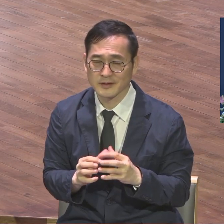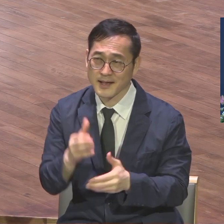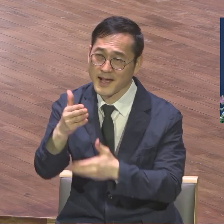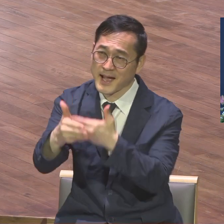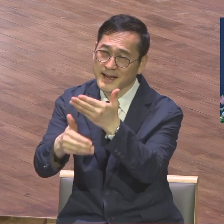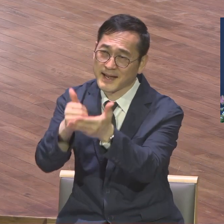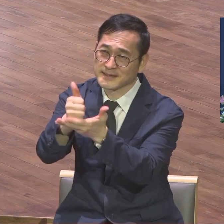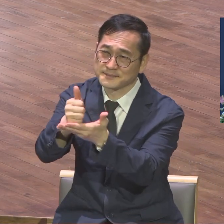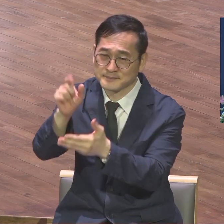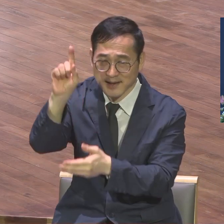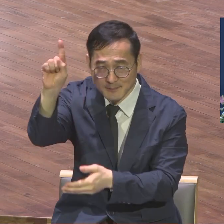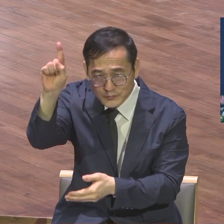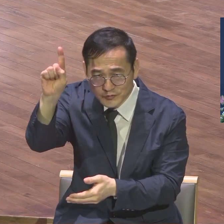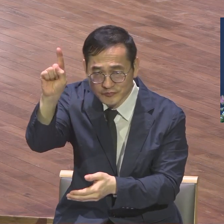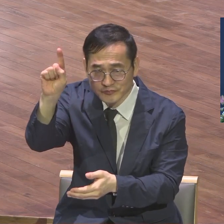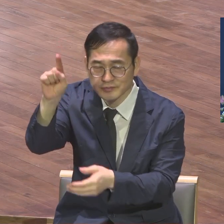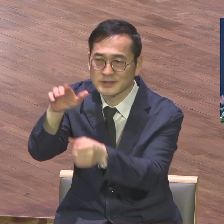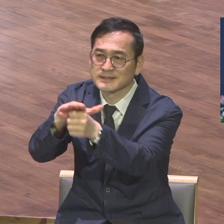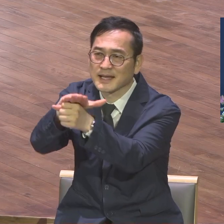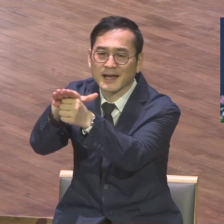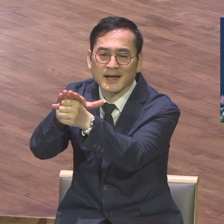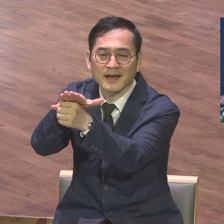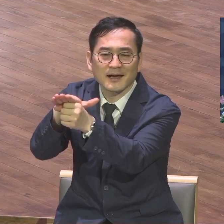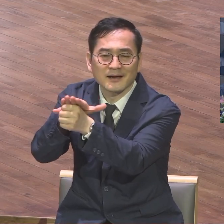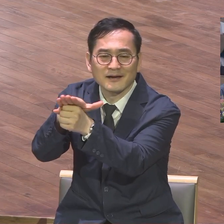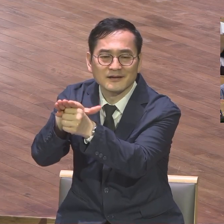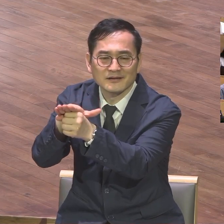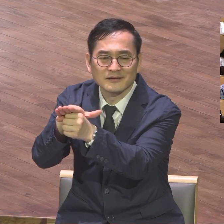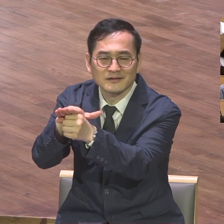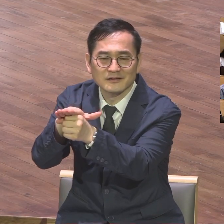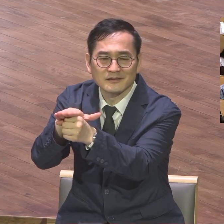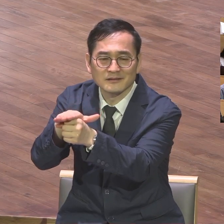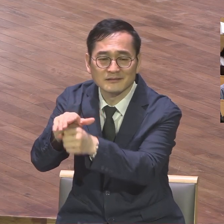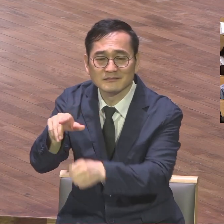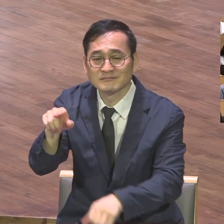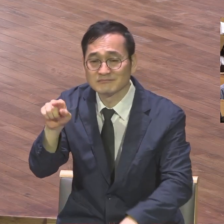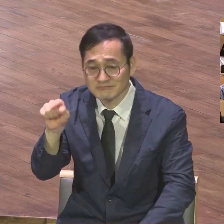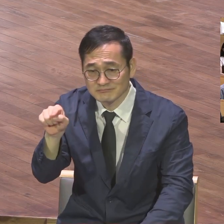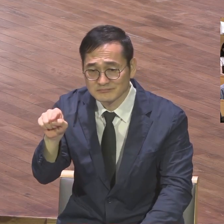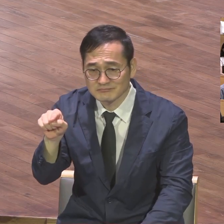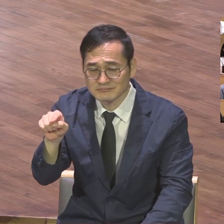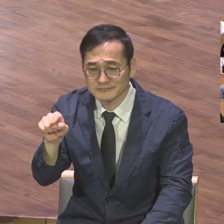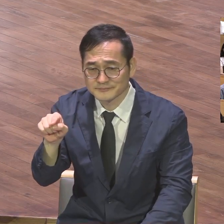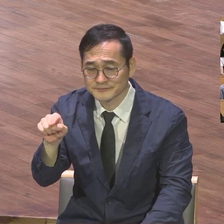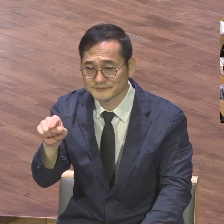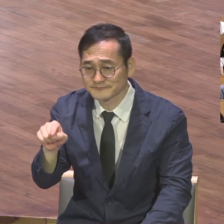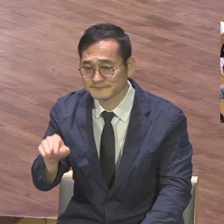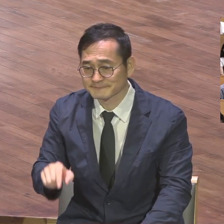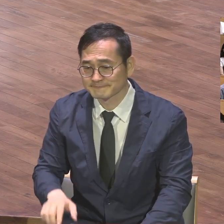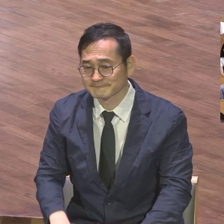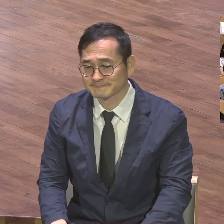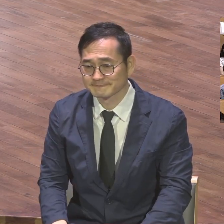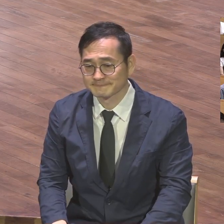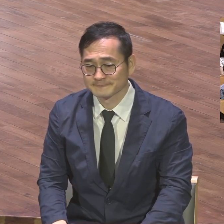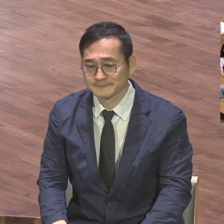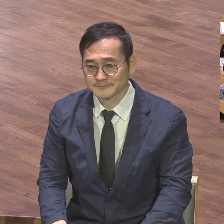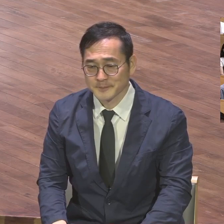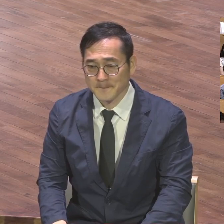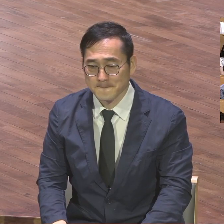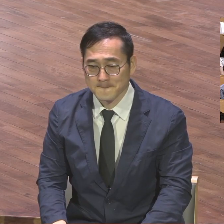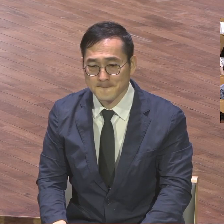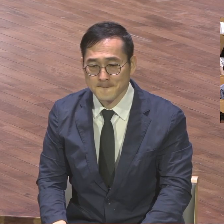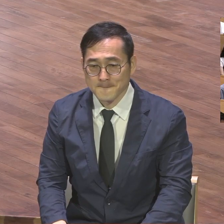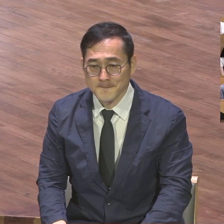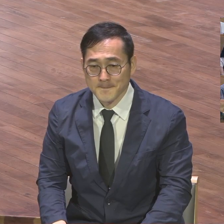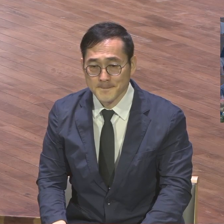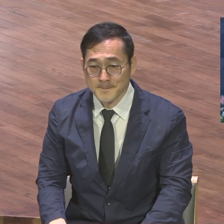유일하신 주이신 하나님을 사랑하시는 것이다. 하나님을 사랑하기 첫째라는 거예요.